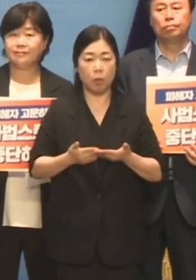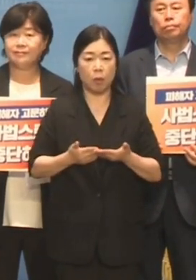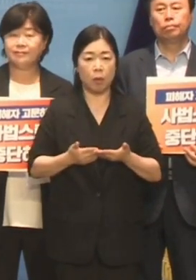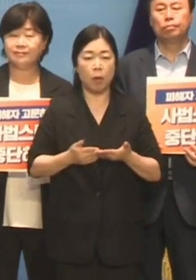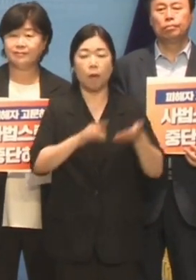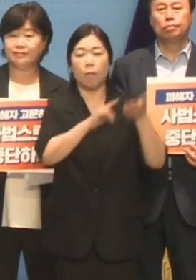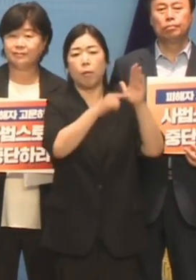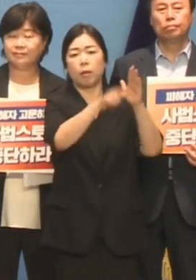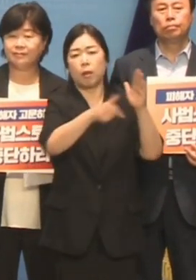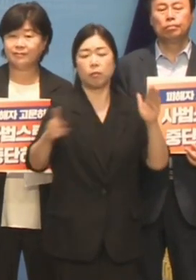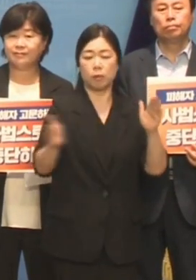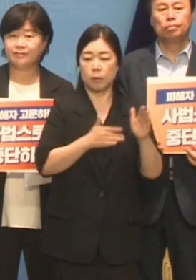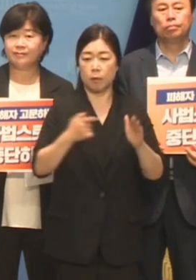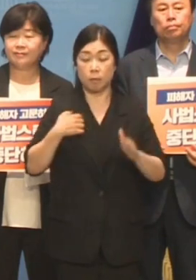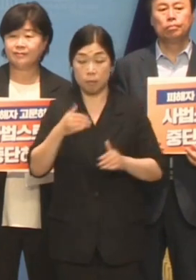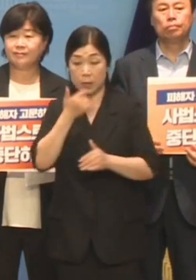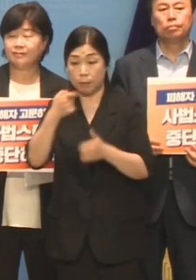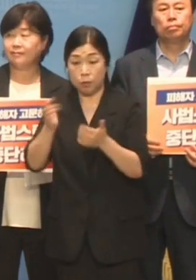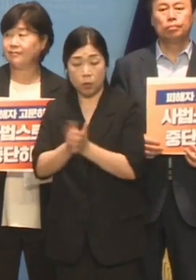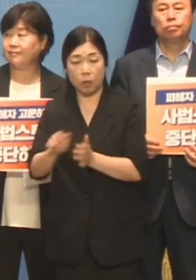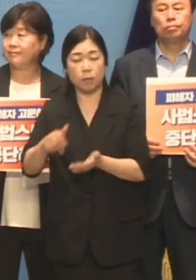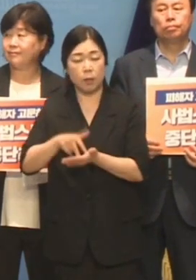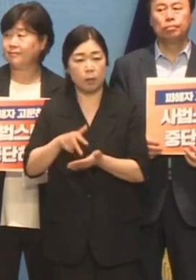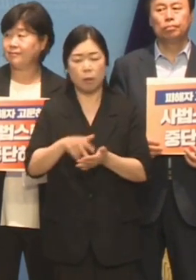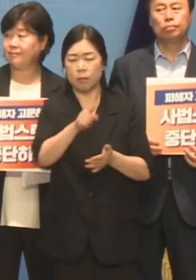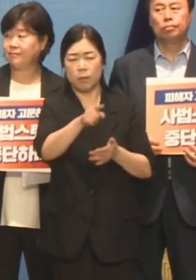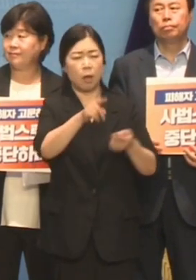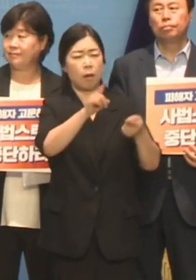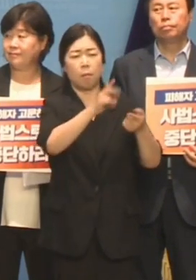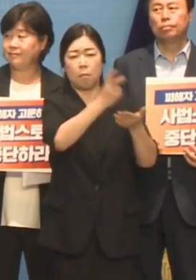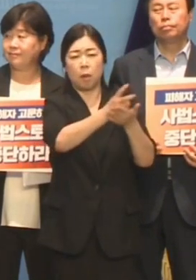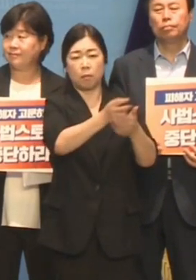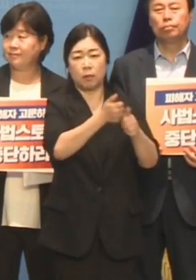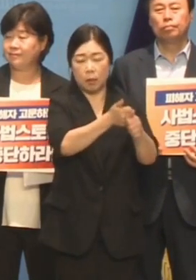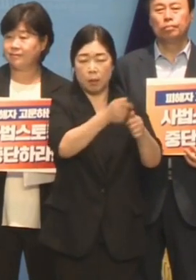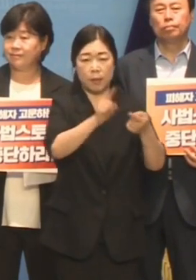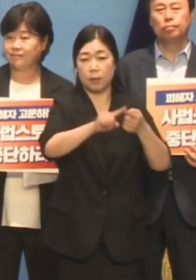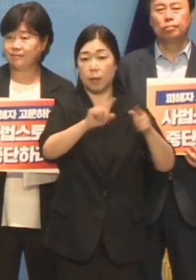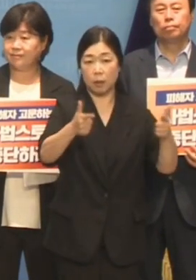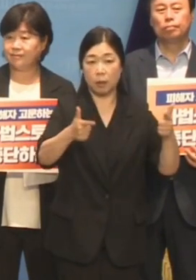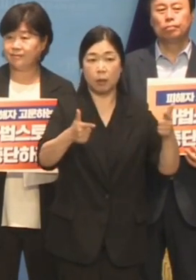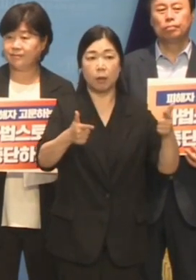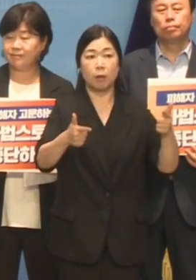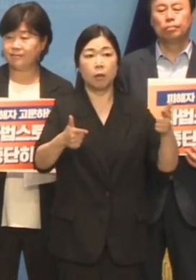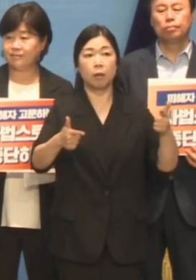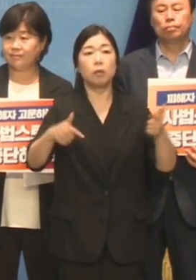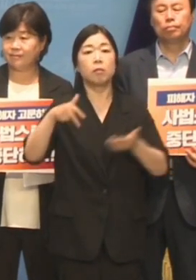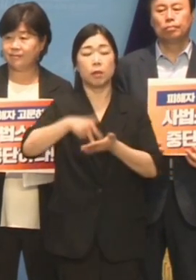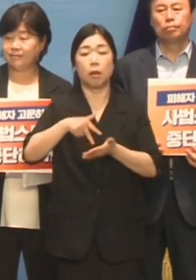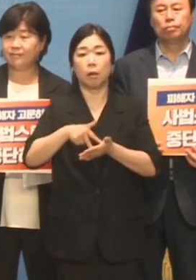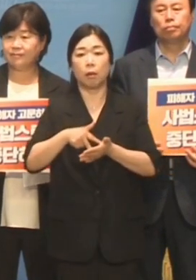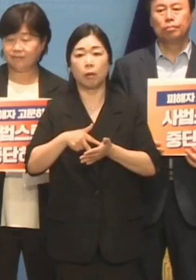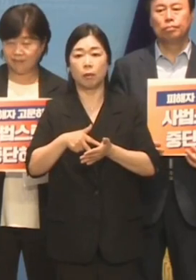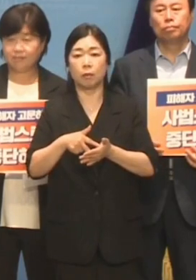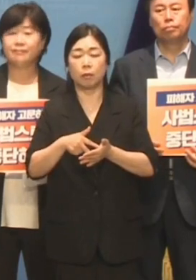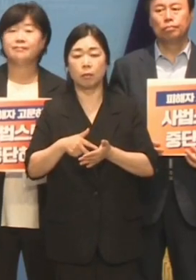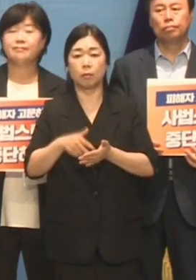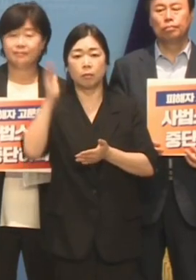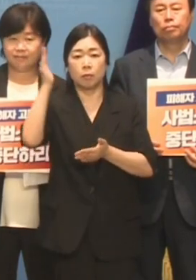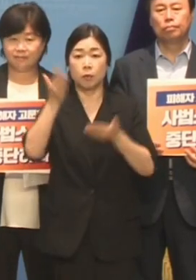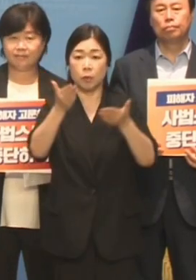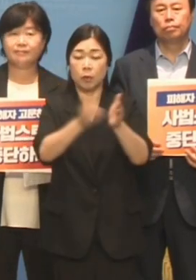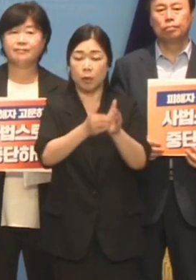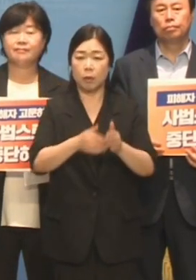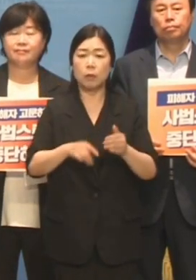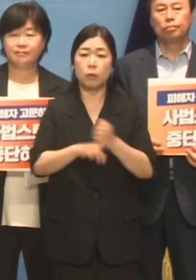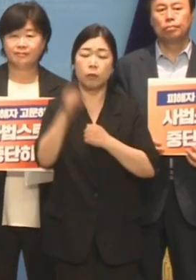때부터 저희 민주당은 그 방안은 법률적으로 구현되기가 어려운 방안이다라는 평을 내놓은 적이 있습니다.